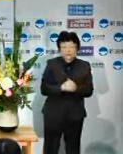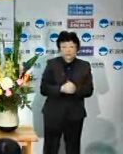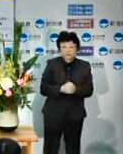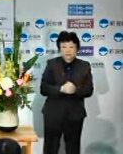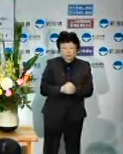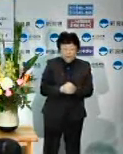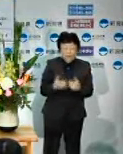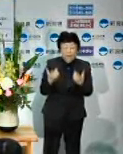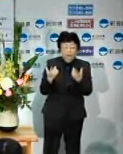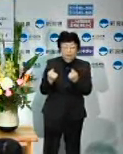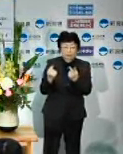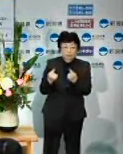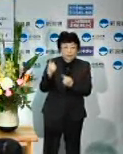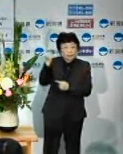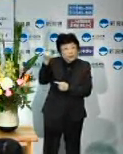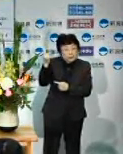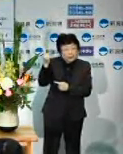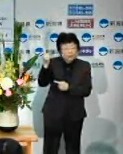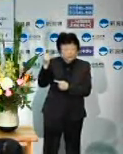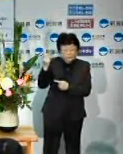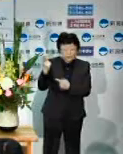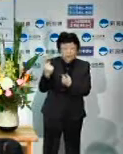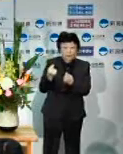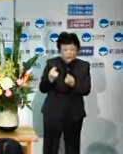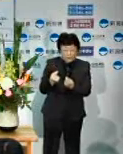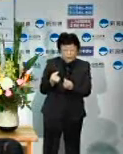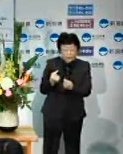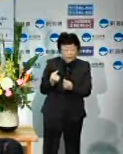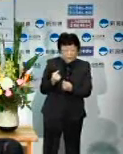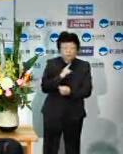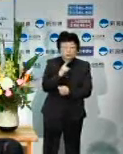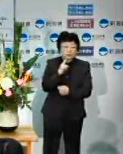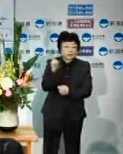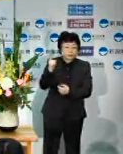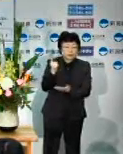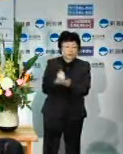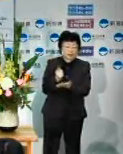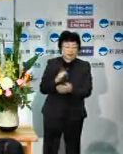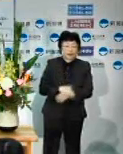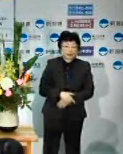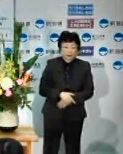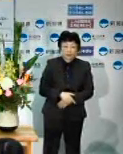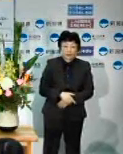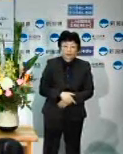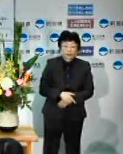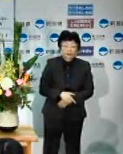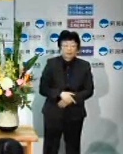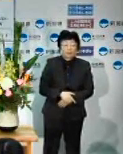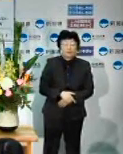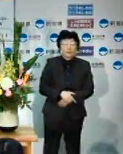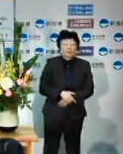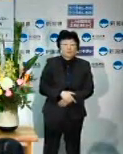規定路線通りと政府はそうおっしゃってるだけのことと、それから